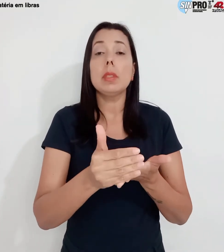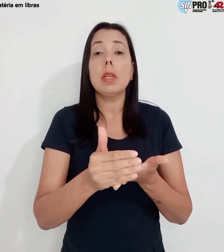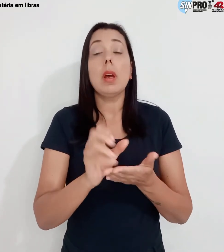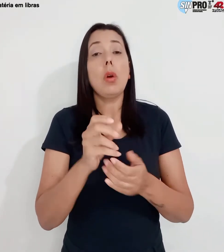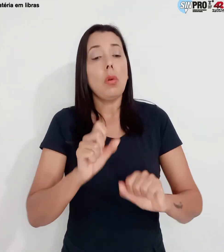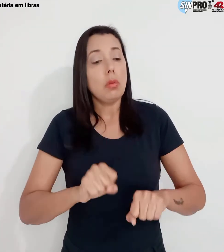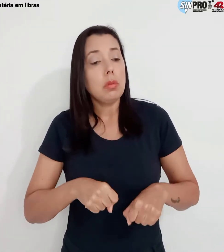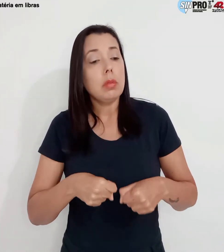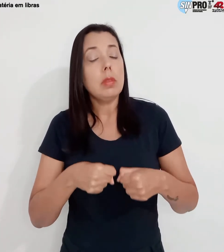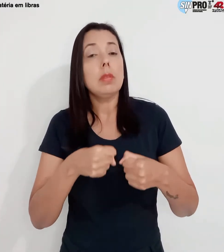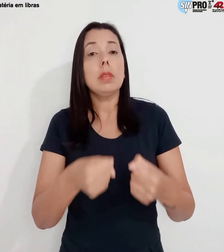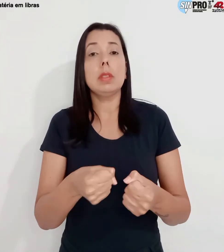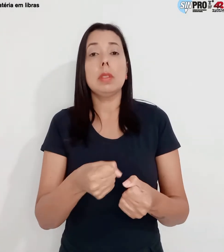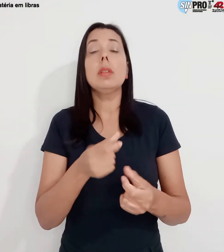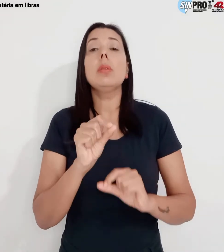ou fortalecer a